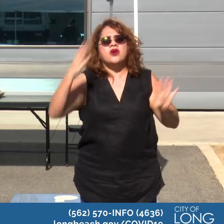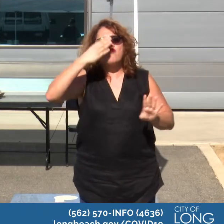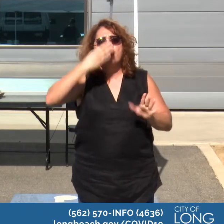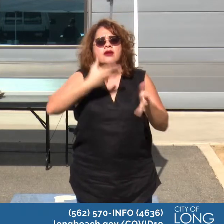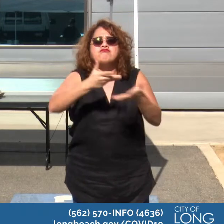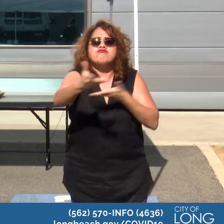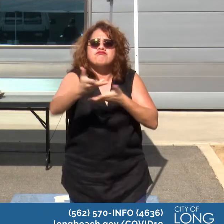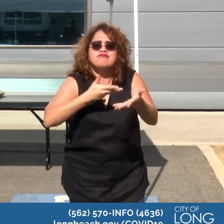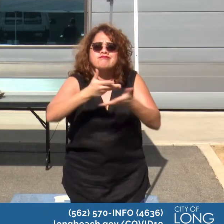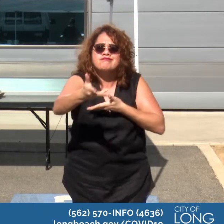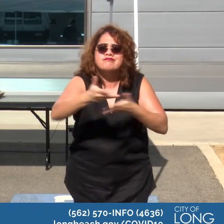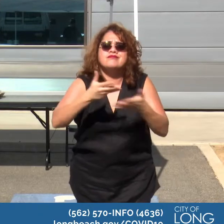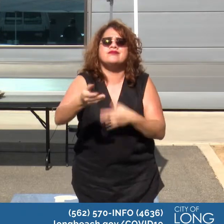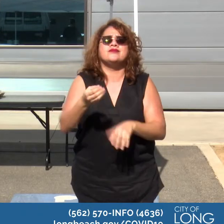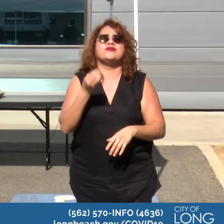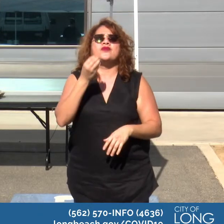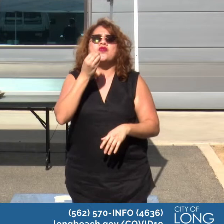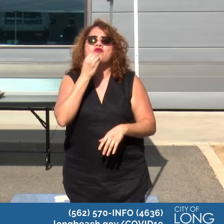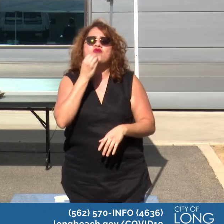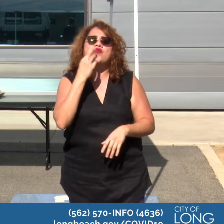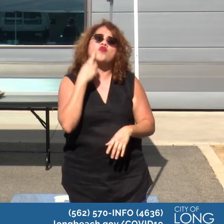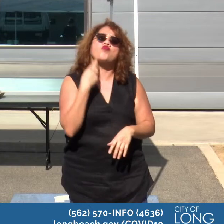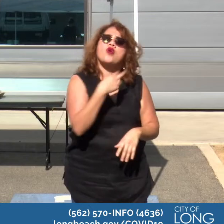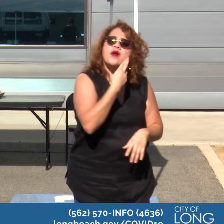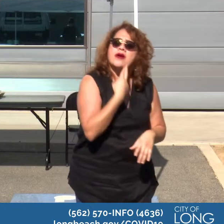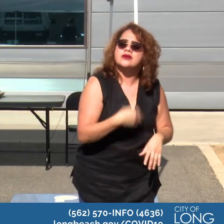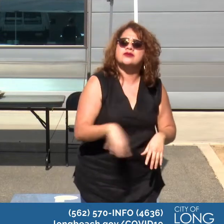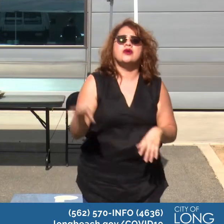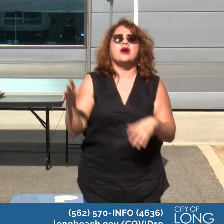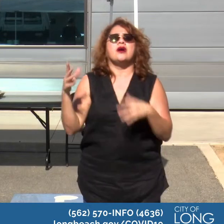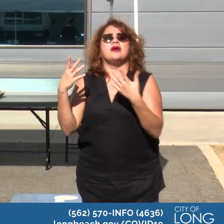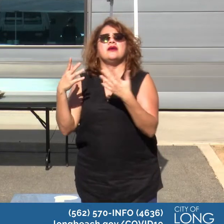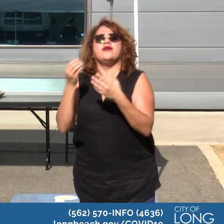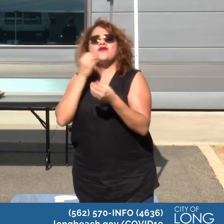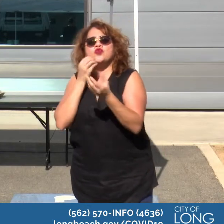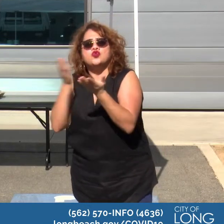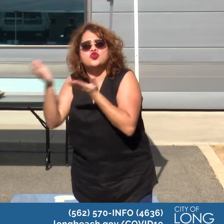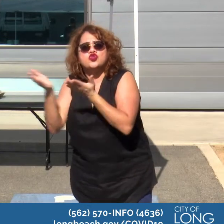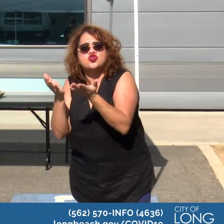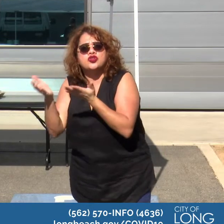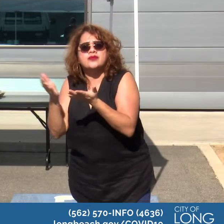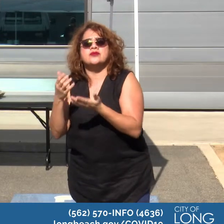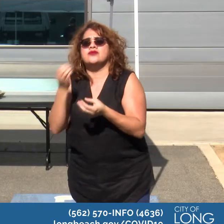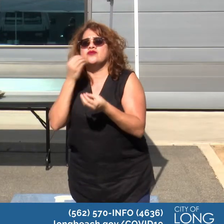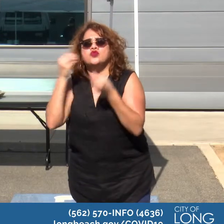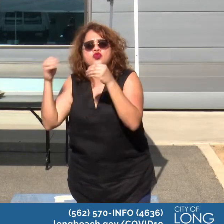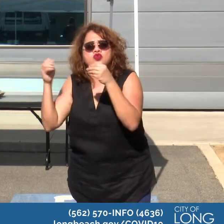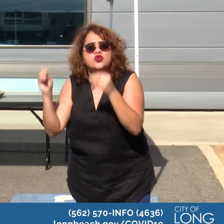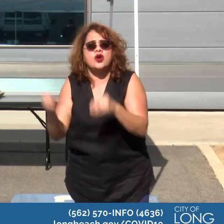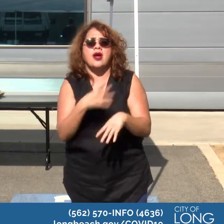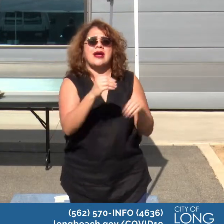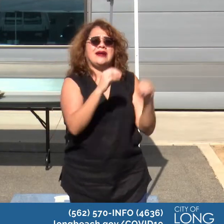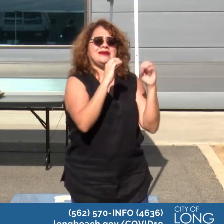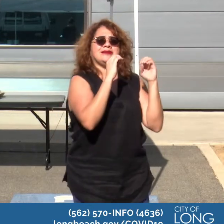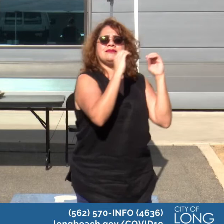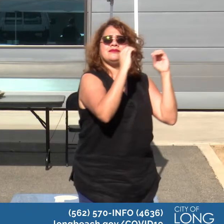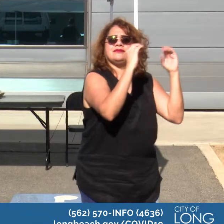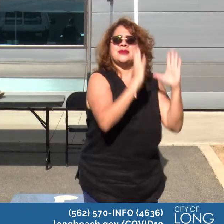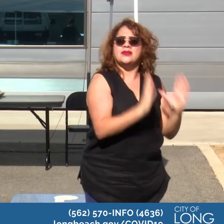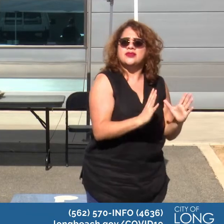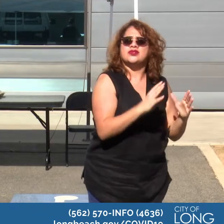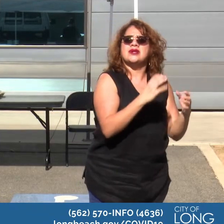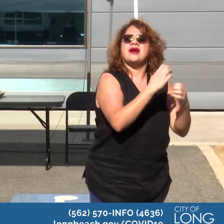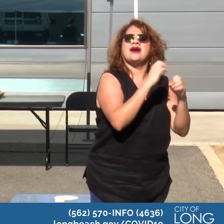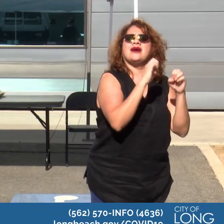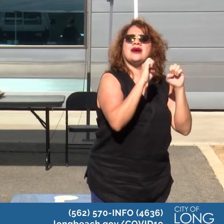del sector educativo. Son personas que trabajan con el público ofreciendo servicios esenciales y ponen en riesgo su